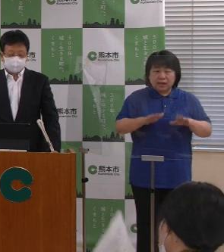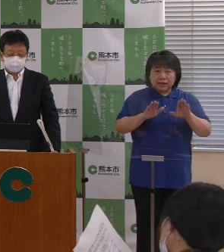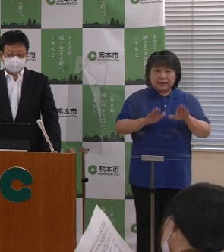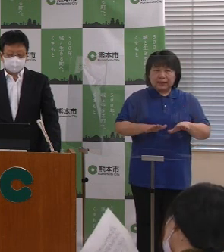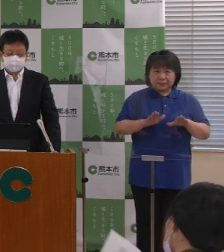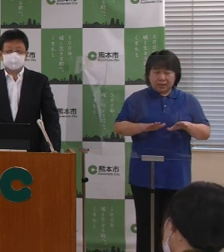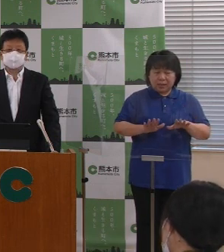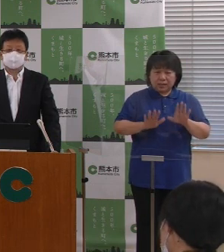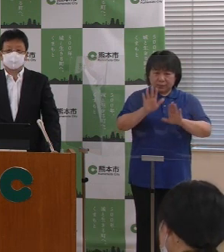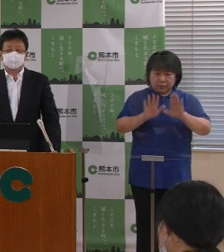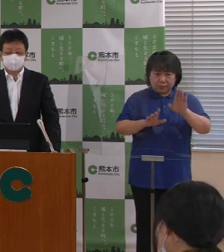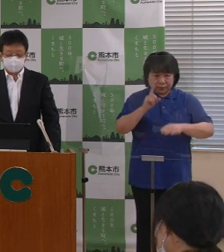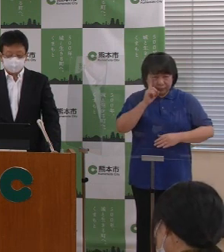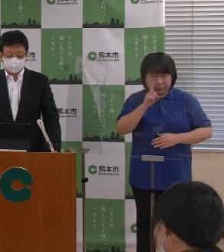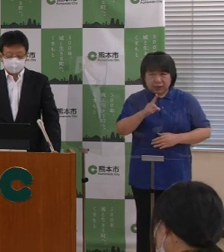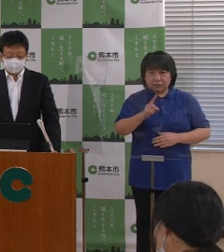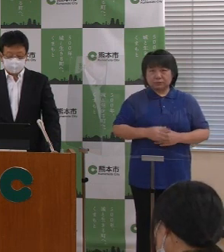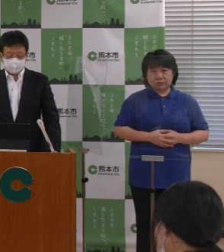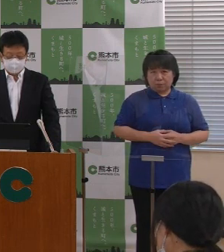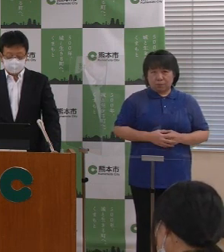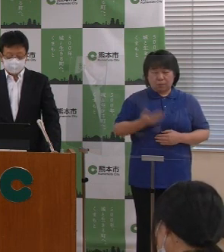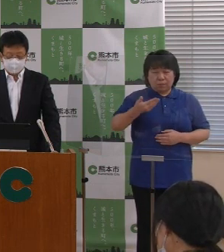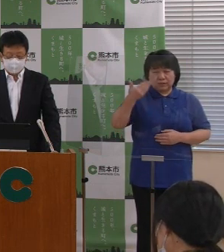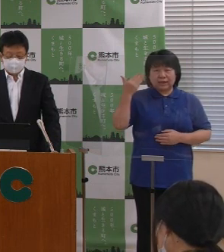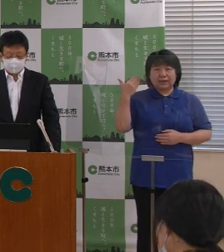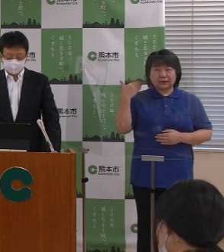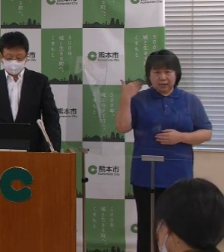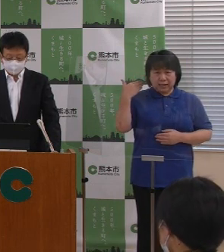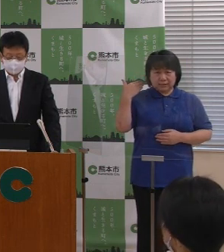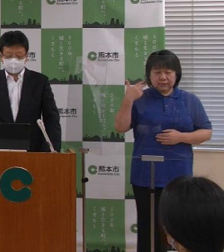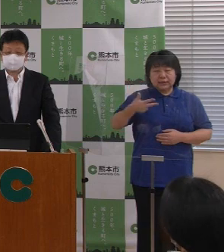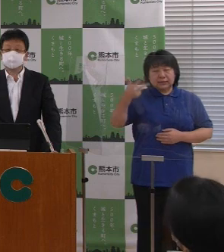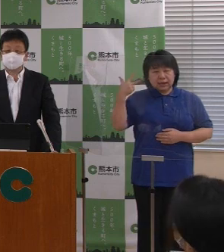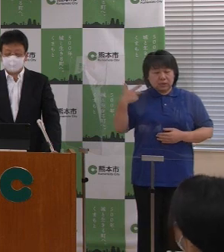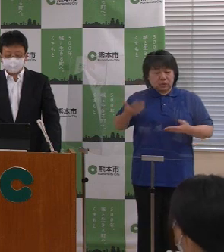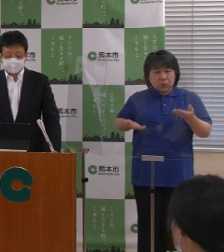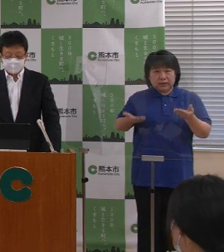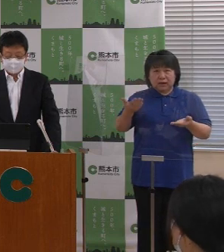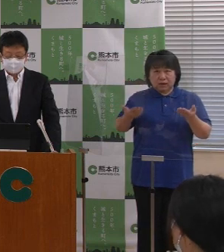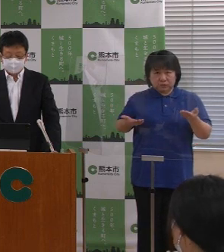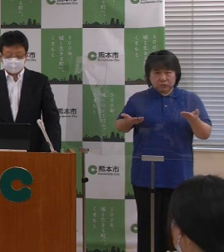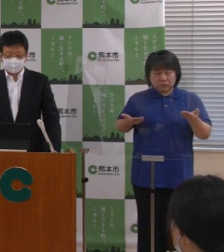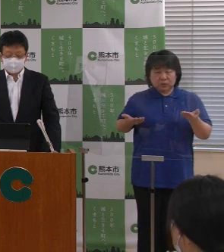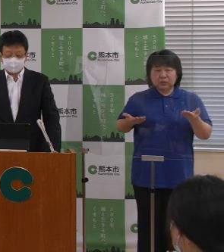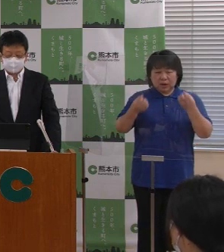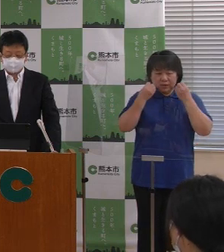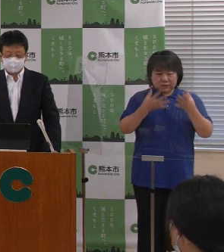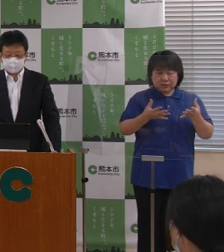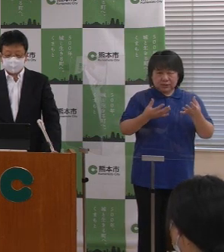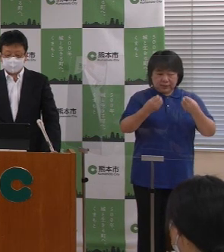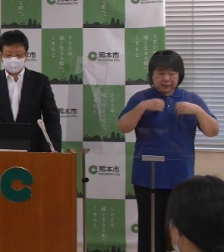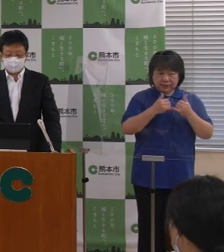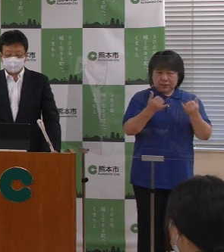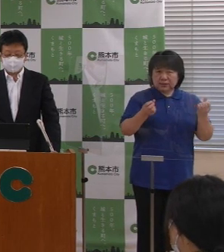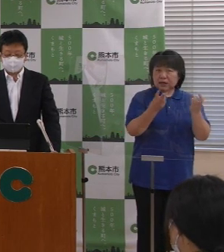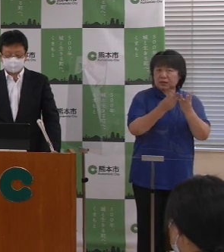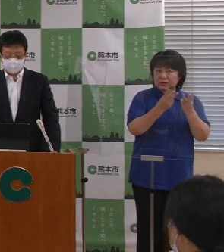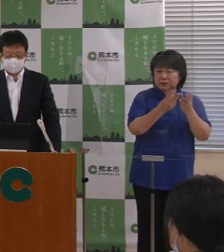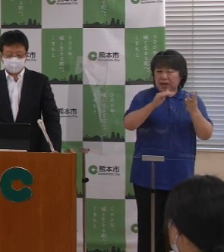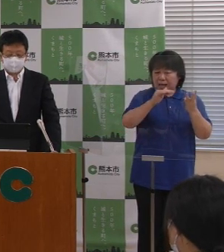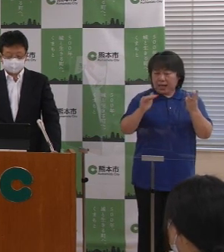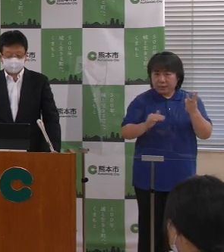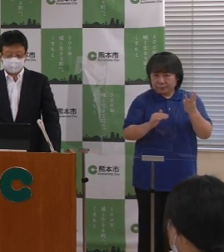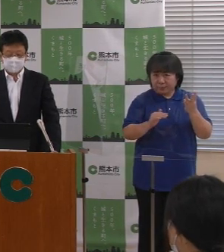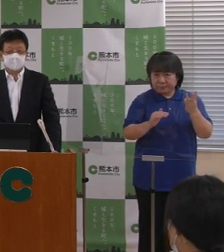現状を見てみますと、前回先週との比較では新規感染者数は半減を